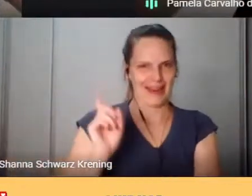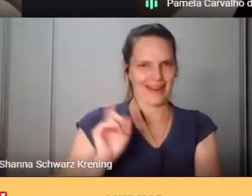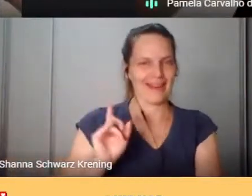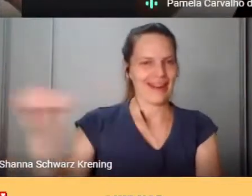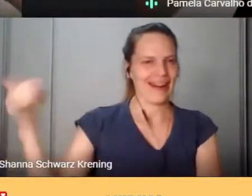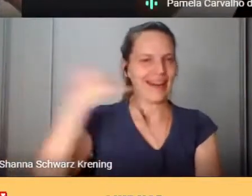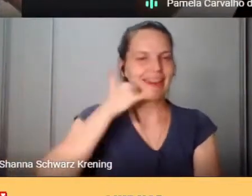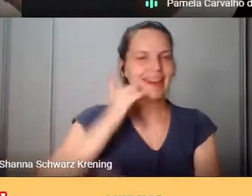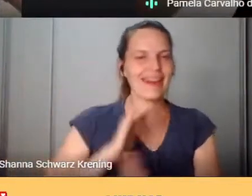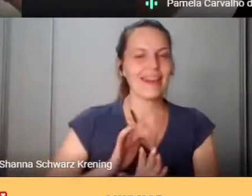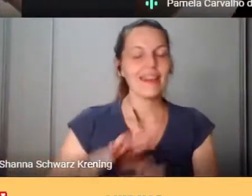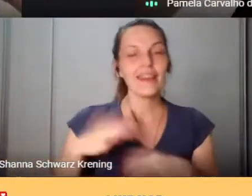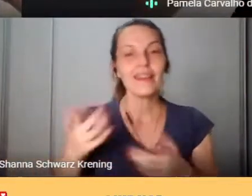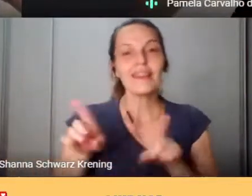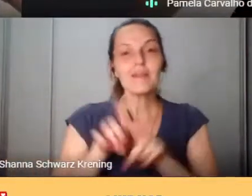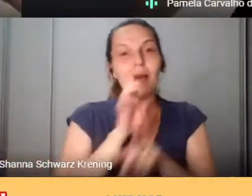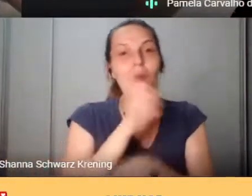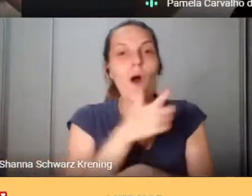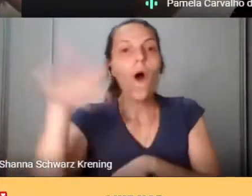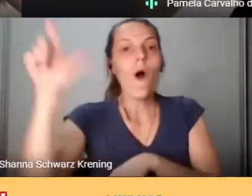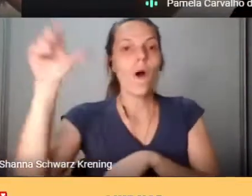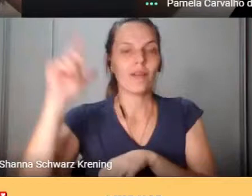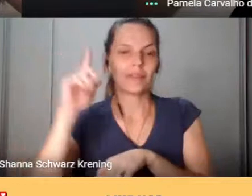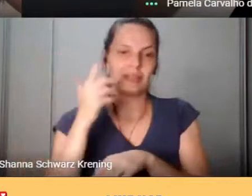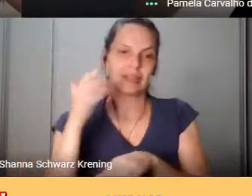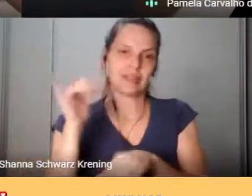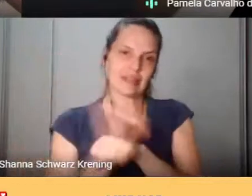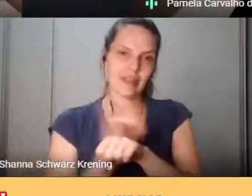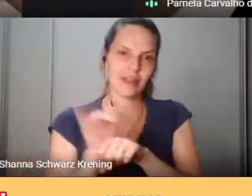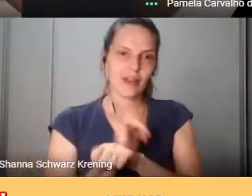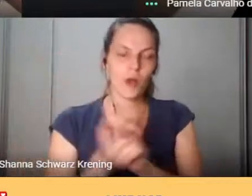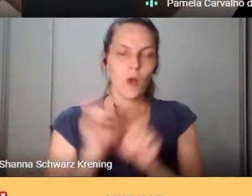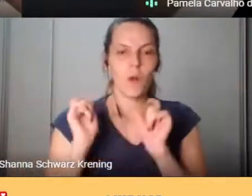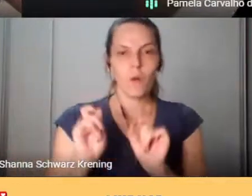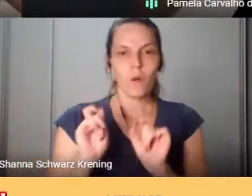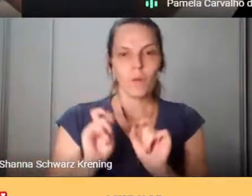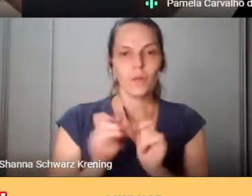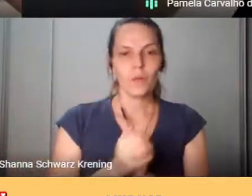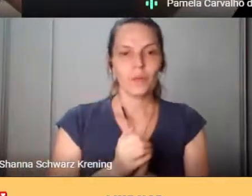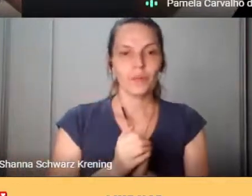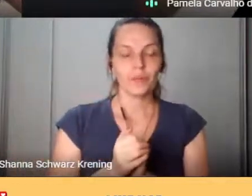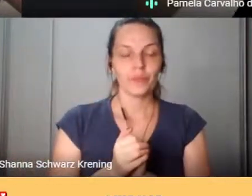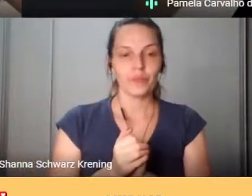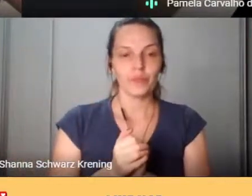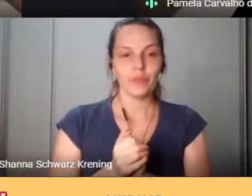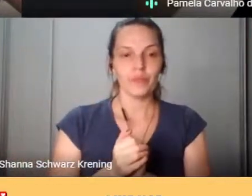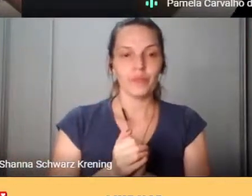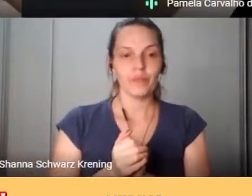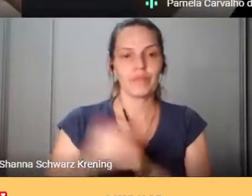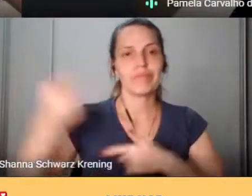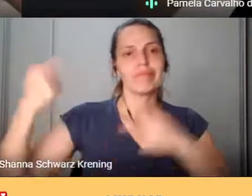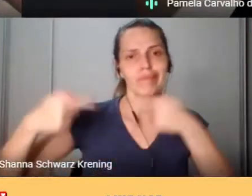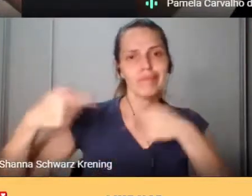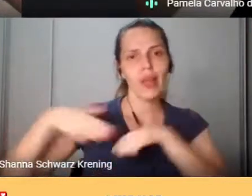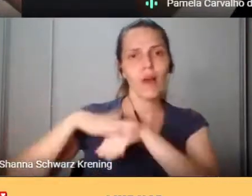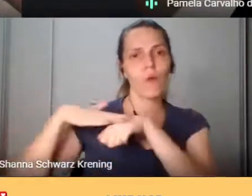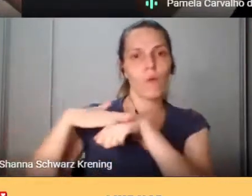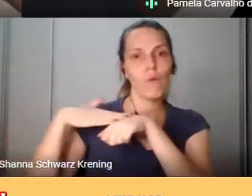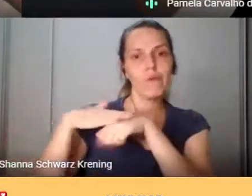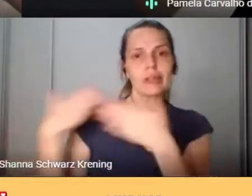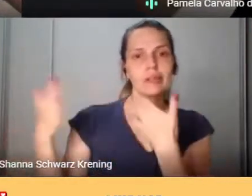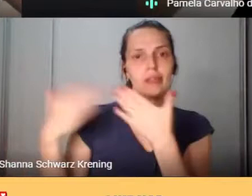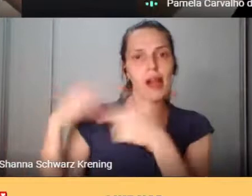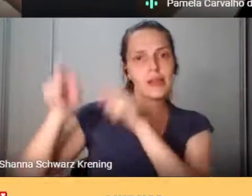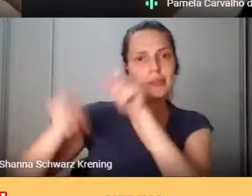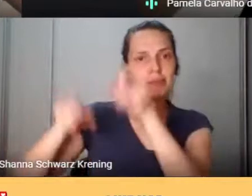outra estratégia também, né, que é importante, que é debater um pouco sobre isso, conversar com as pessoas sobre isso